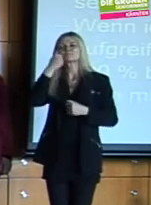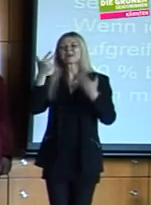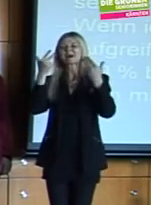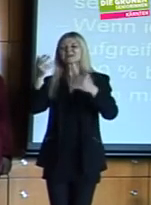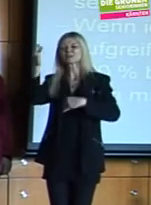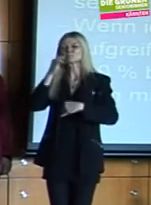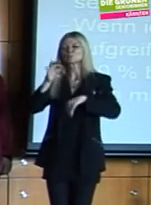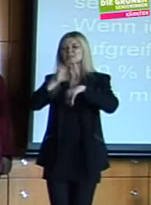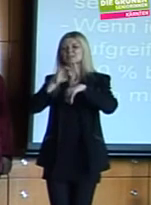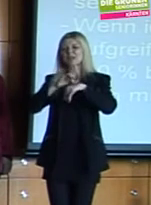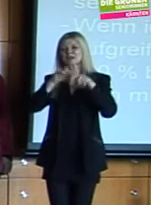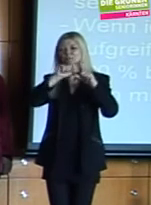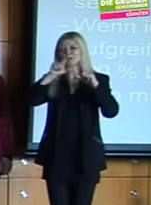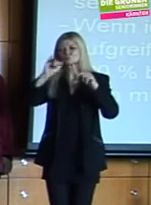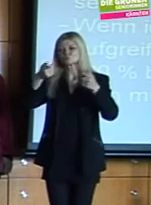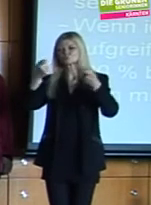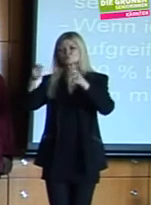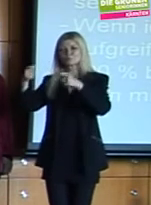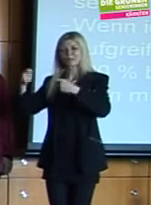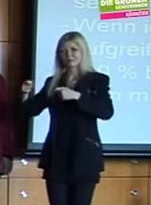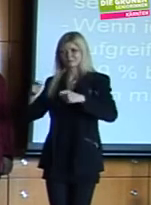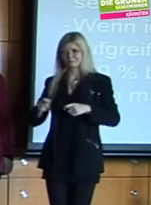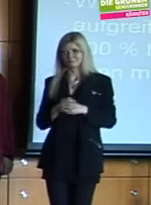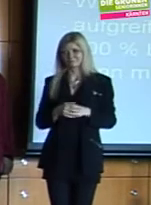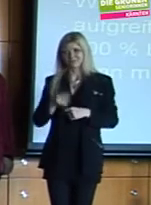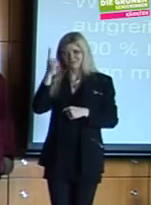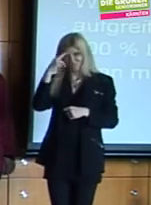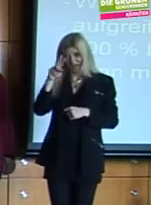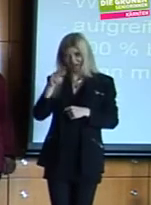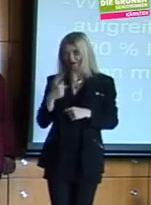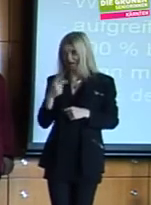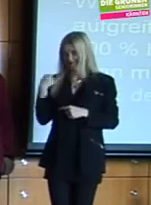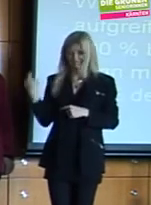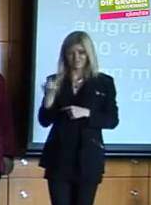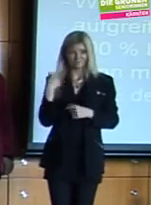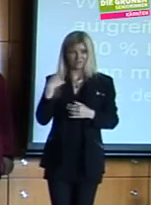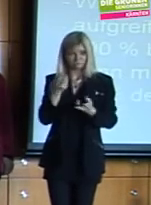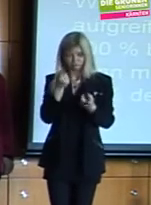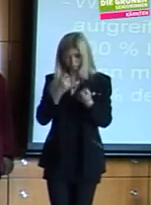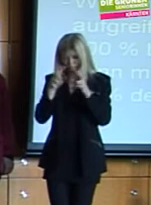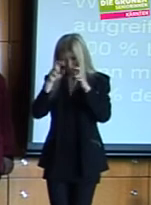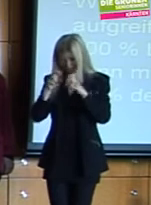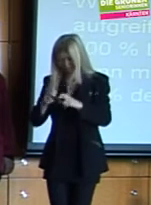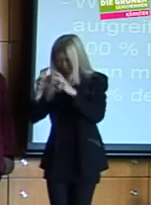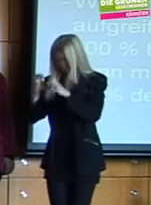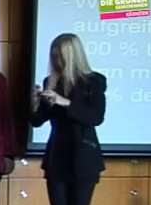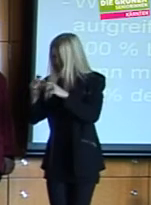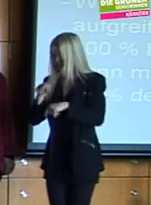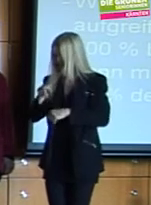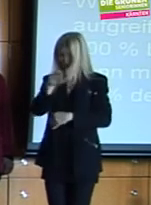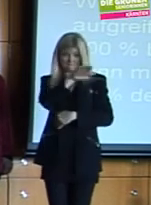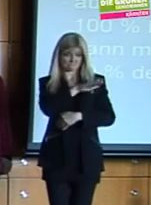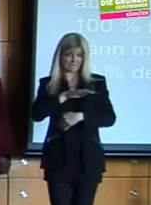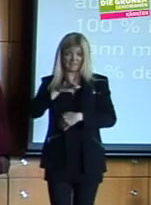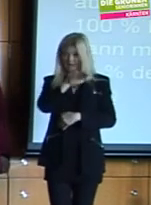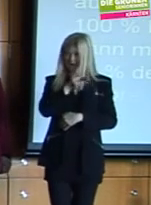zu. Wir haben eine Erhebung gemacht. Und jetzt der Bereich, wo man doch annehmen könnte, dass das